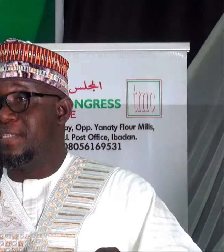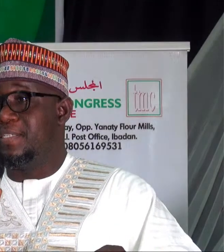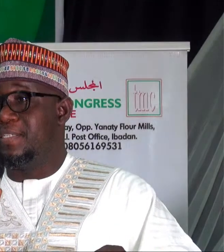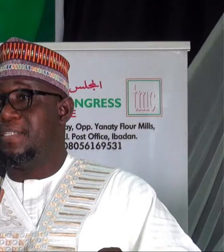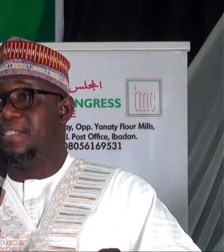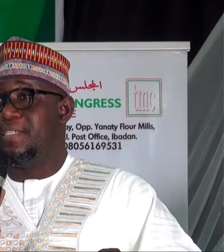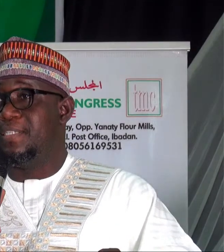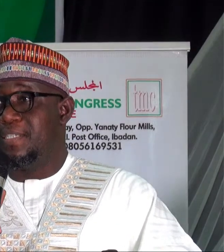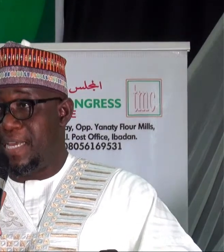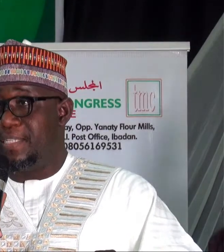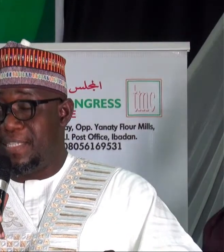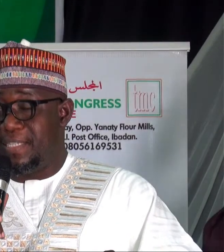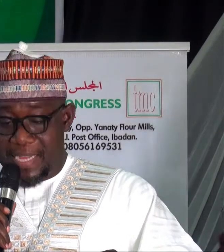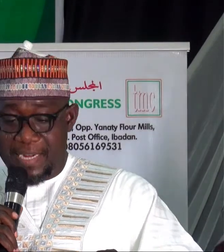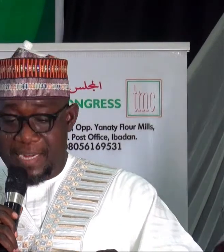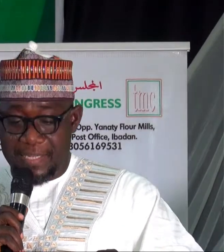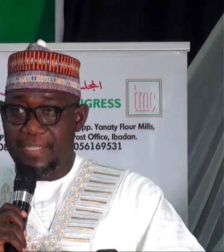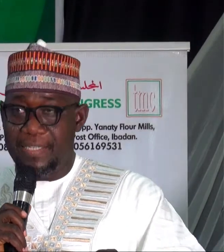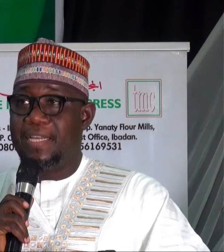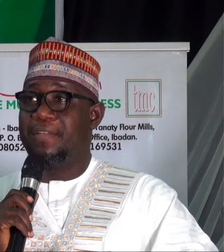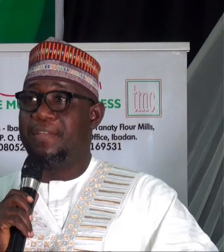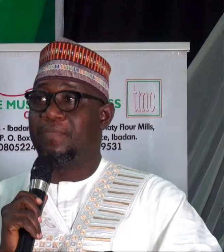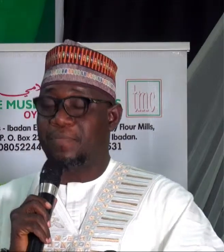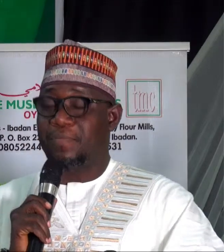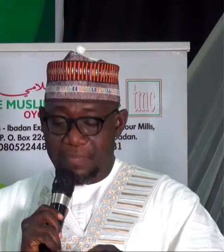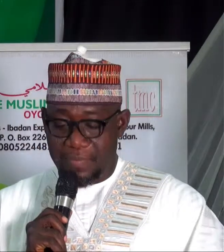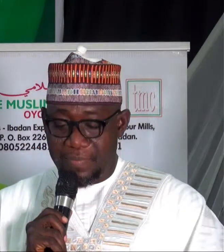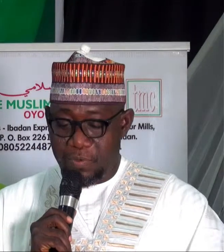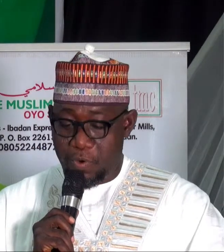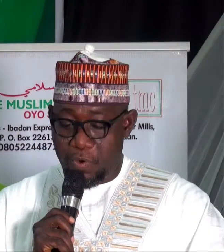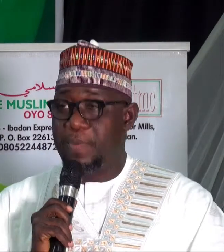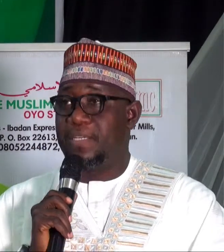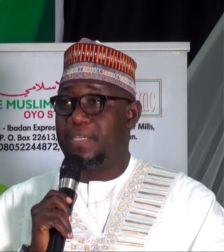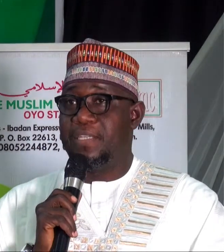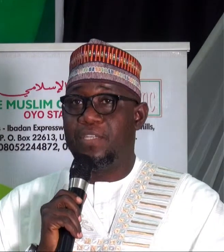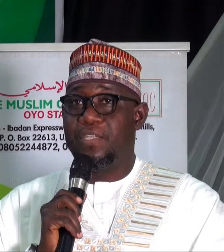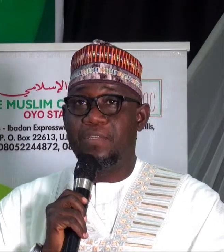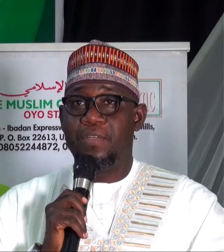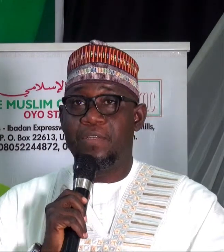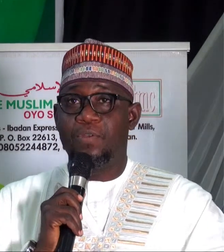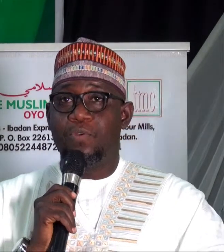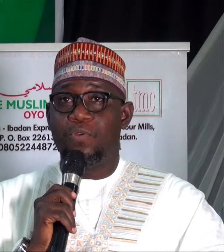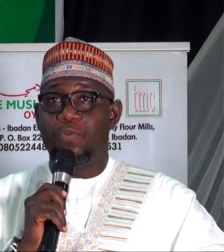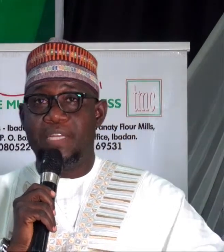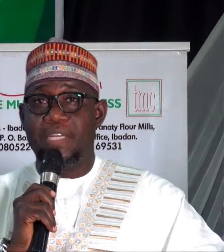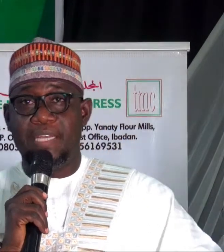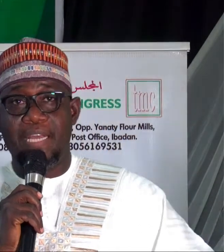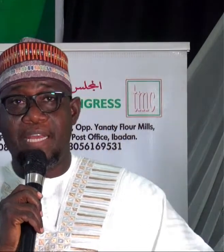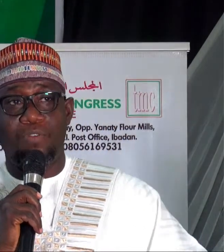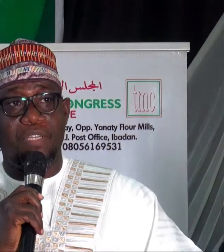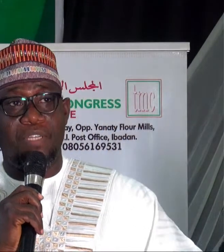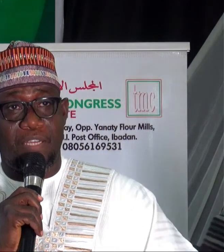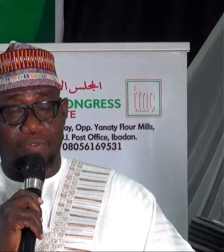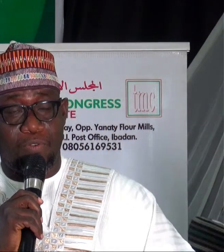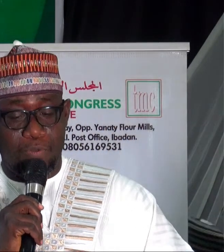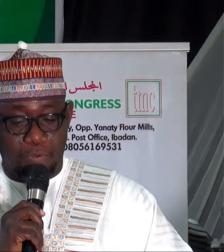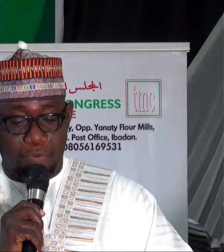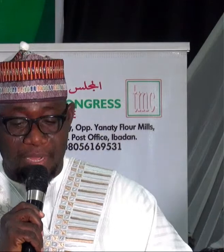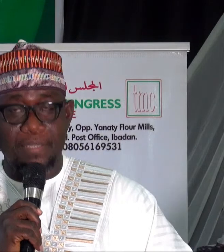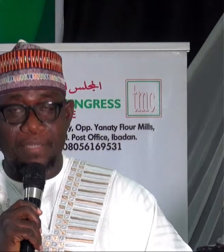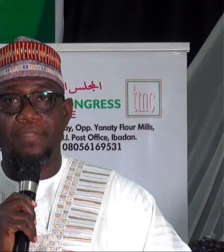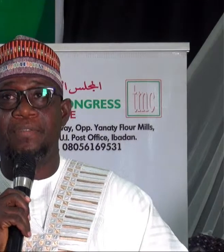ti Nigeria Nigeria kọlọ ba ki o de ki ajo ni ajo se